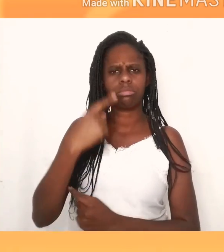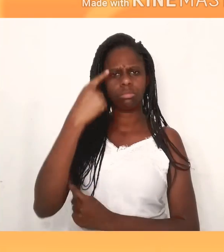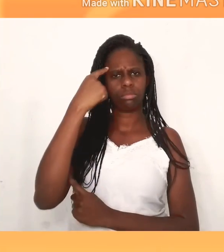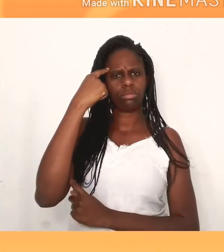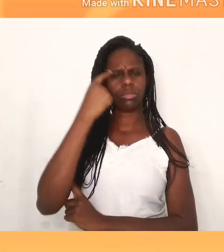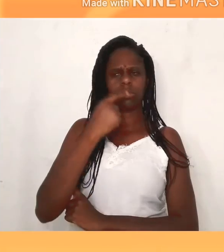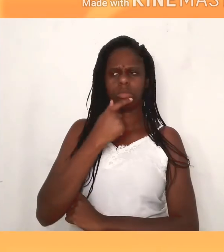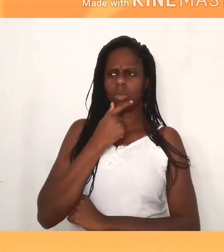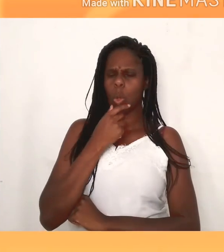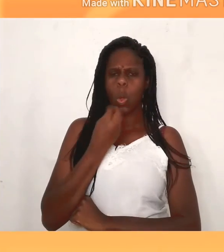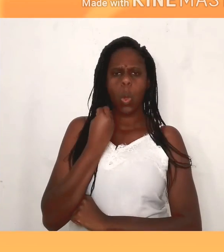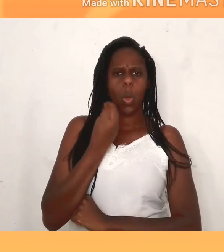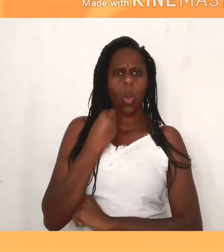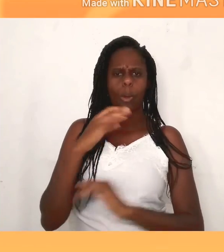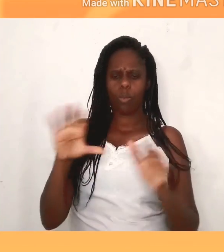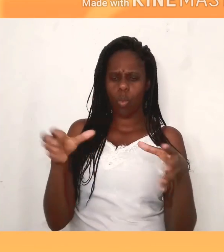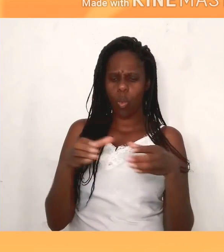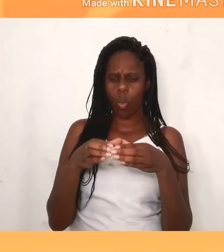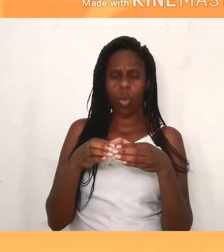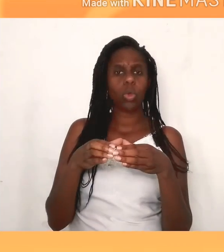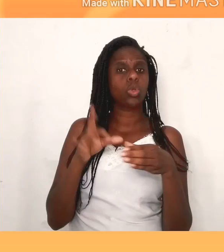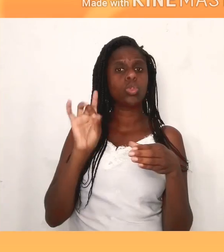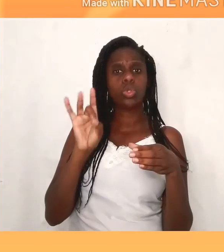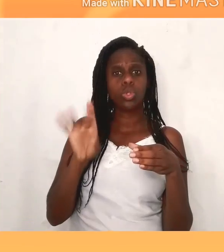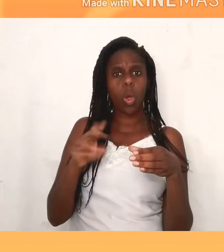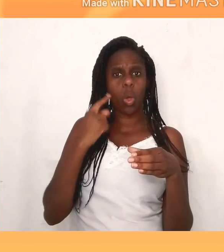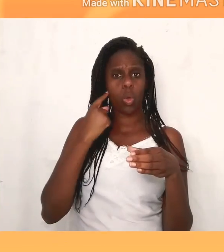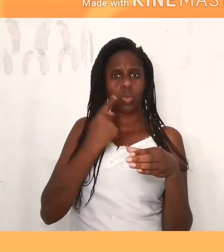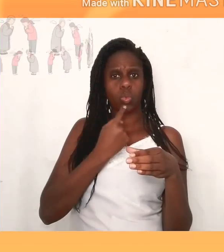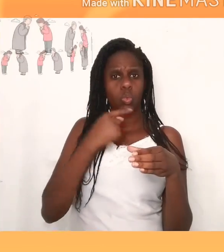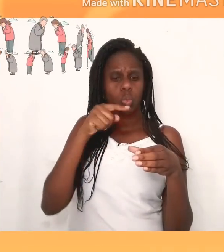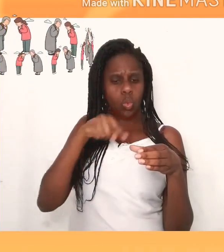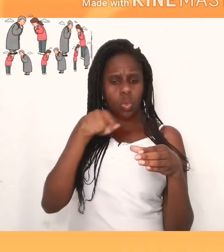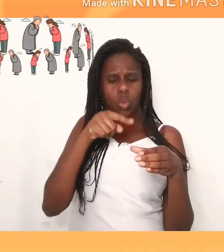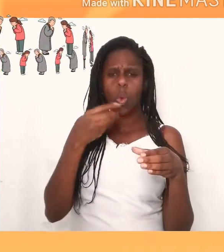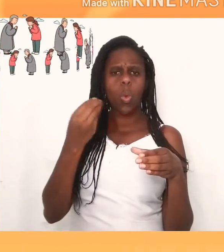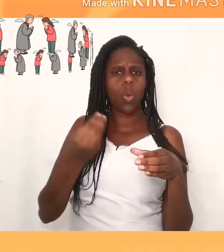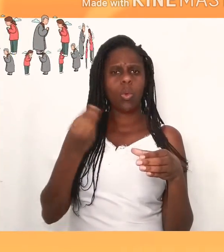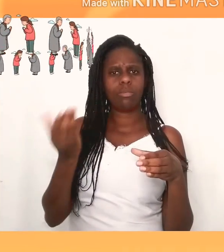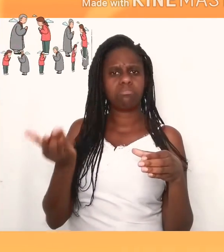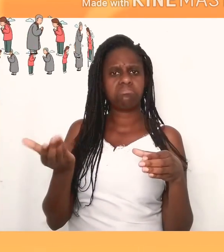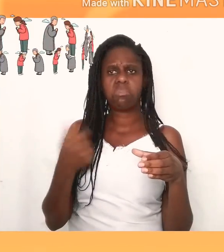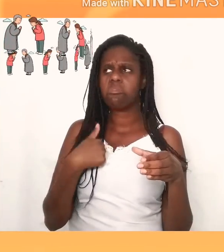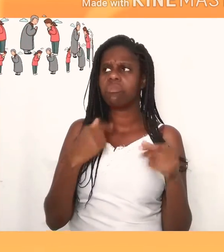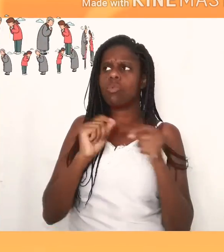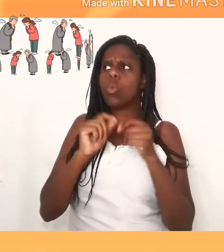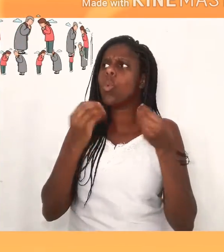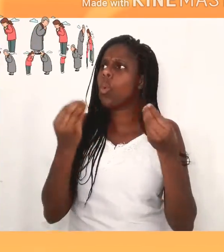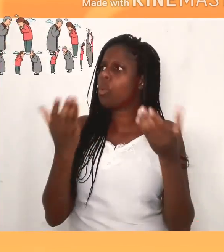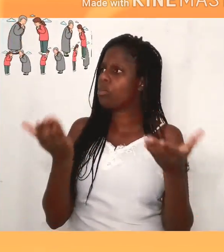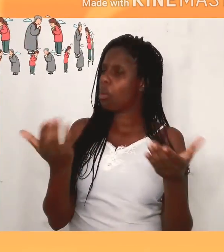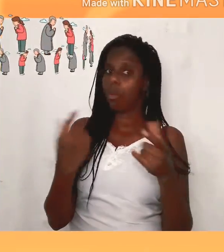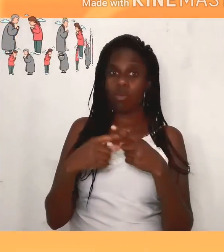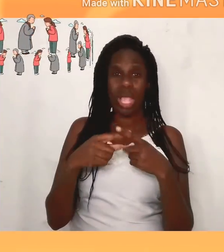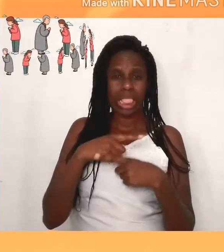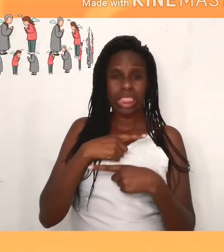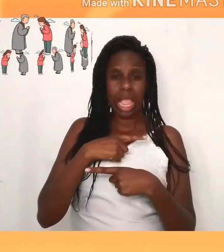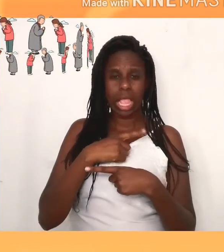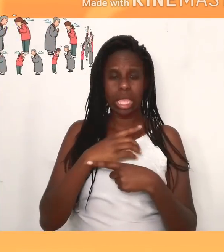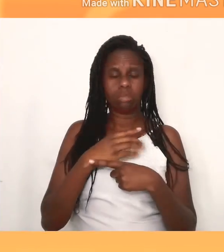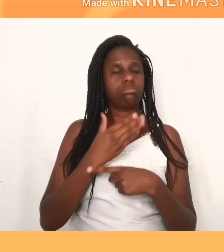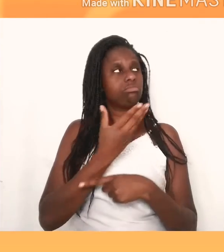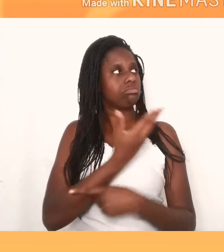pensando como seria uma turma, por exemplo, constituída só da comunidade surda, né? Como eu faria? Porque